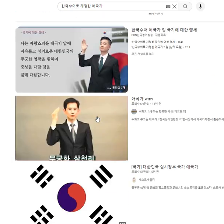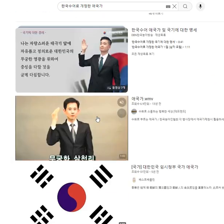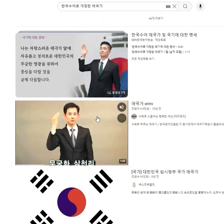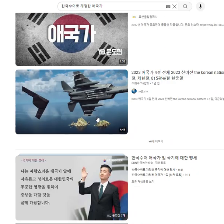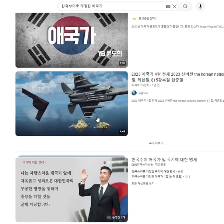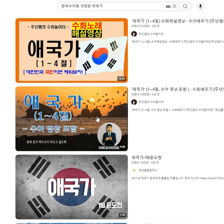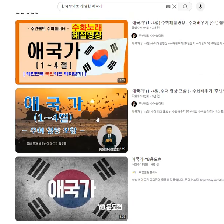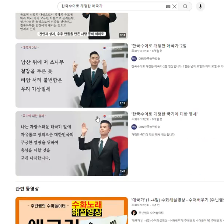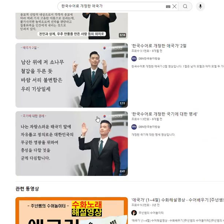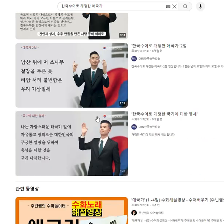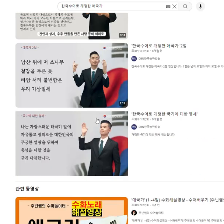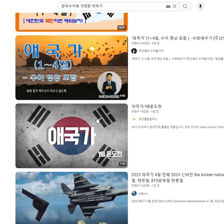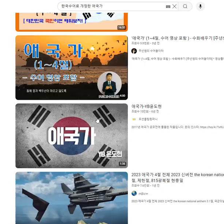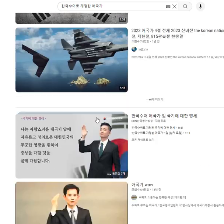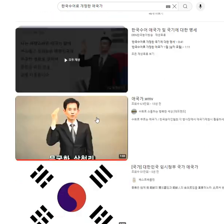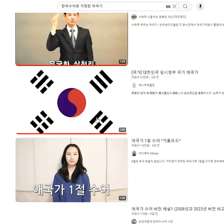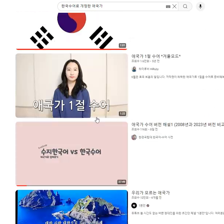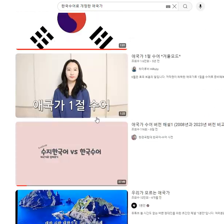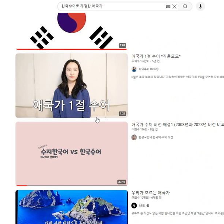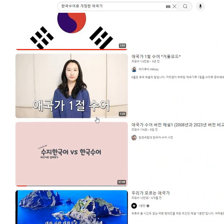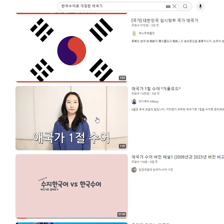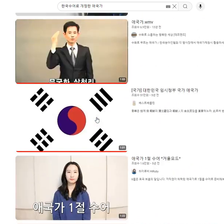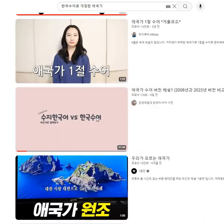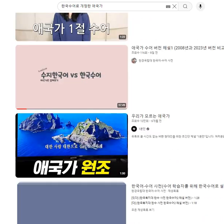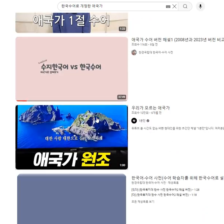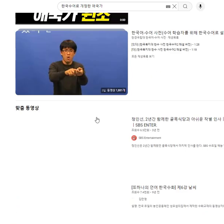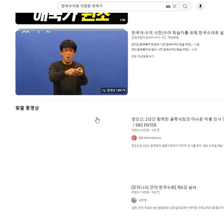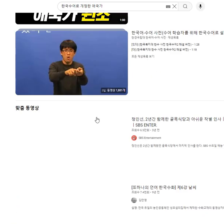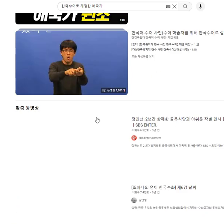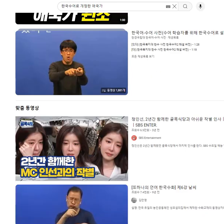여기 보시면 해설에서